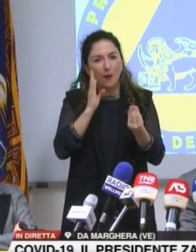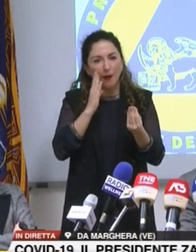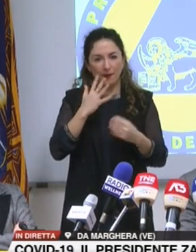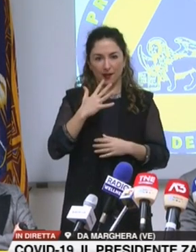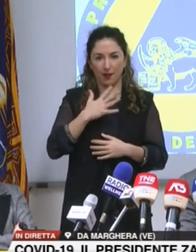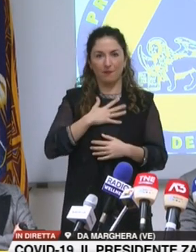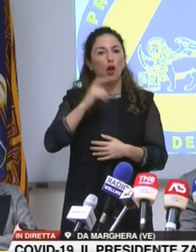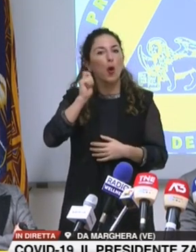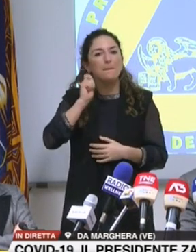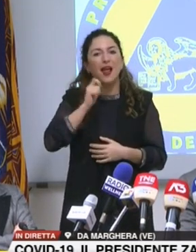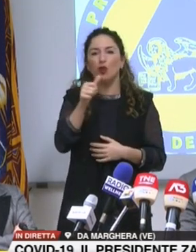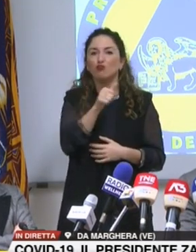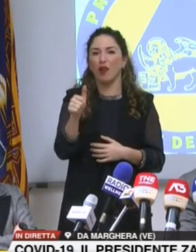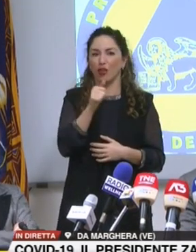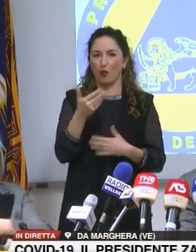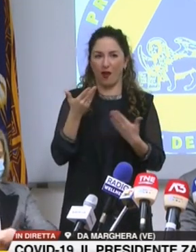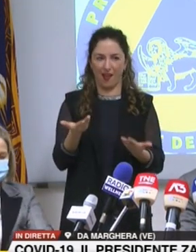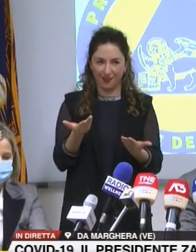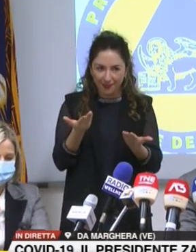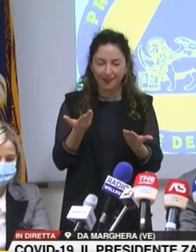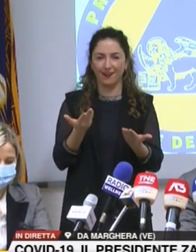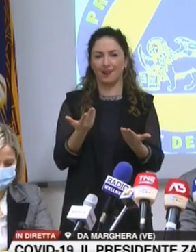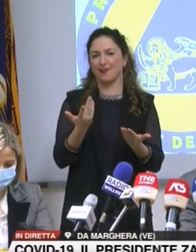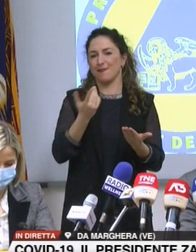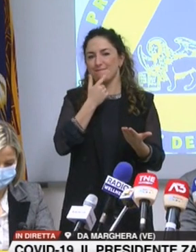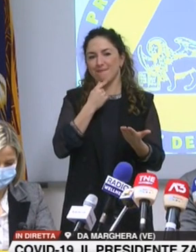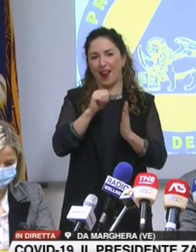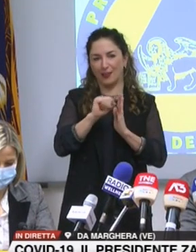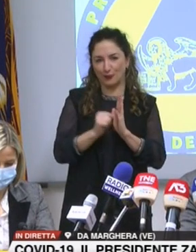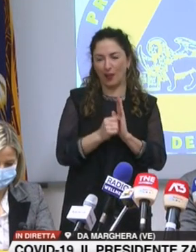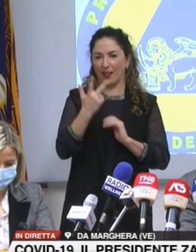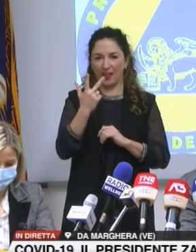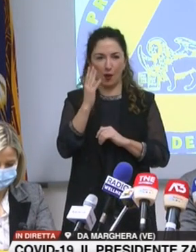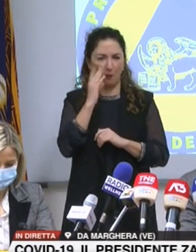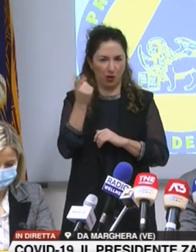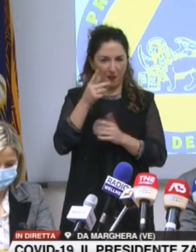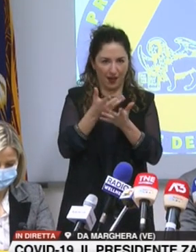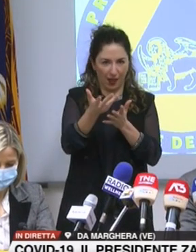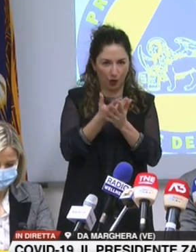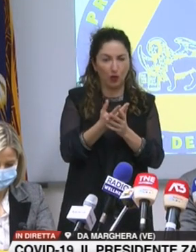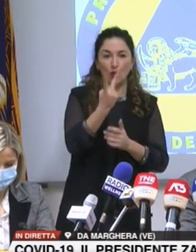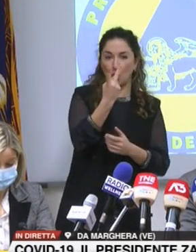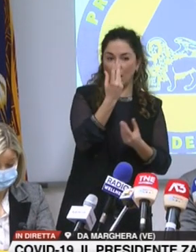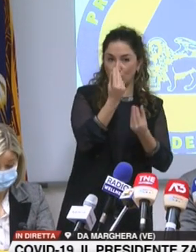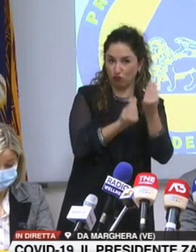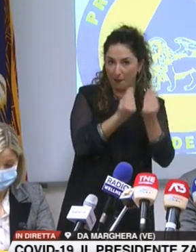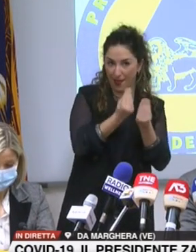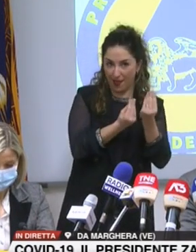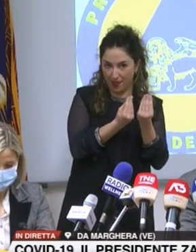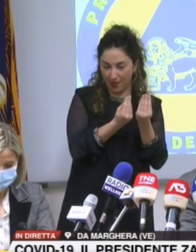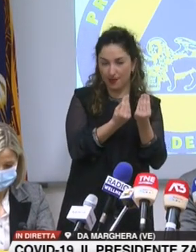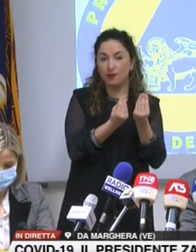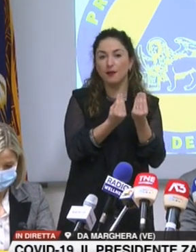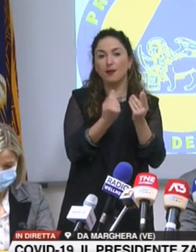e c'è anche una bella storia che ne parleremo domani, di tre centenari assieme, due gemelli